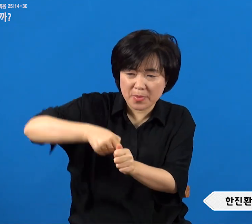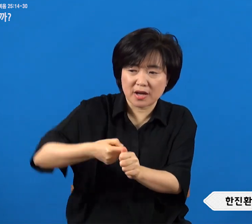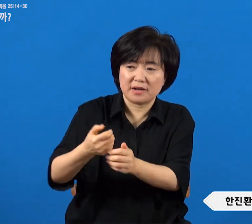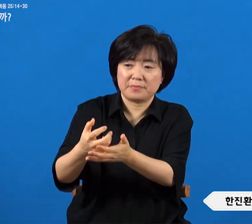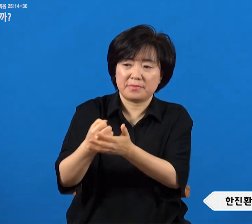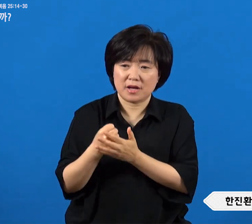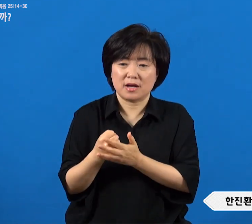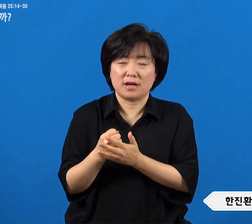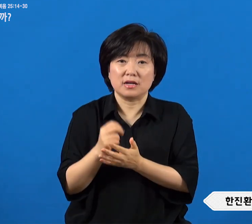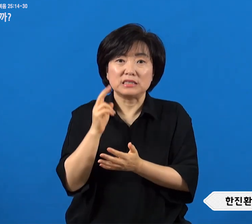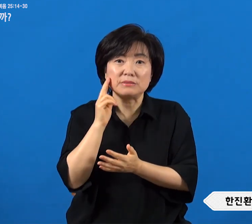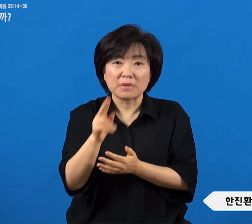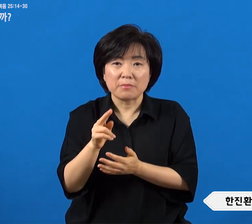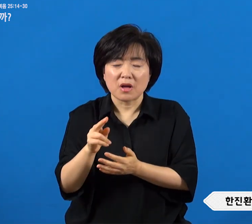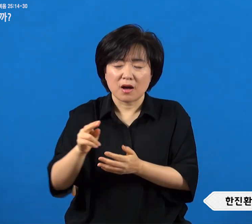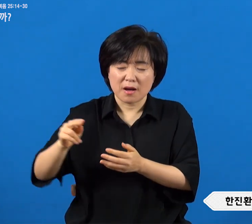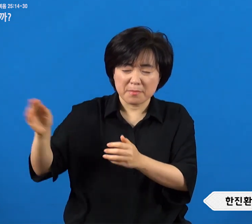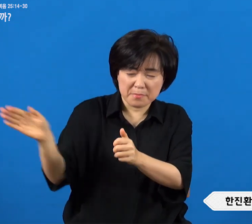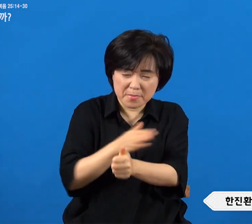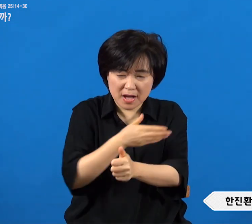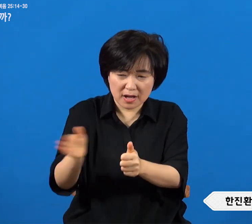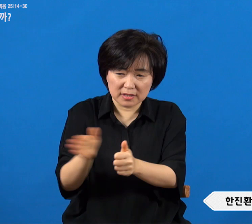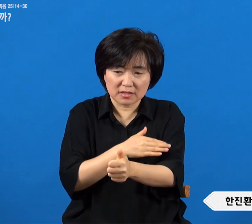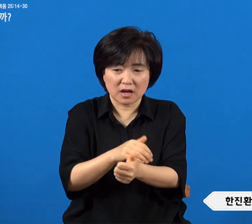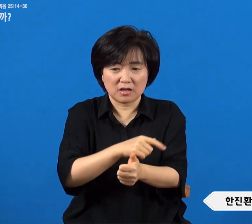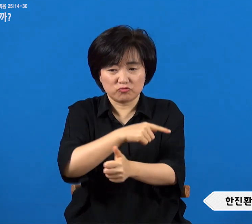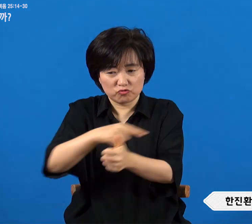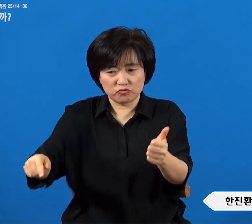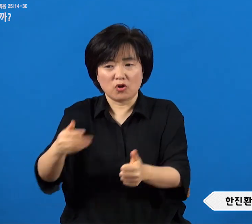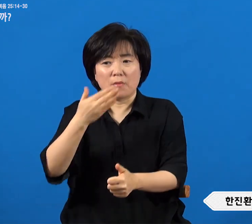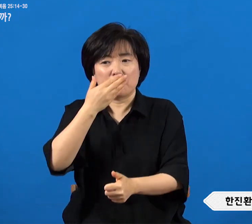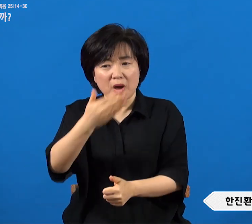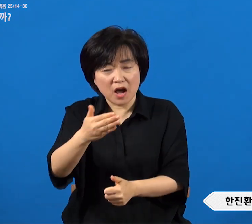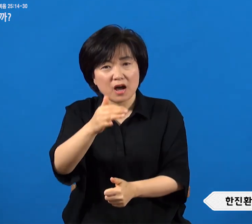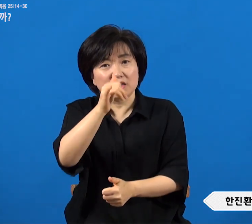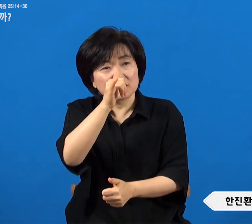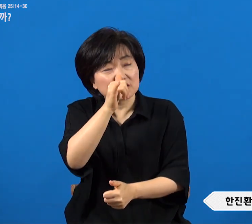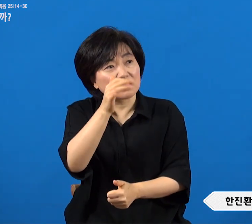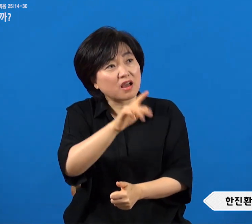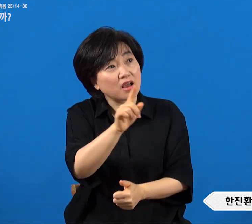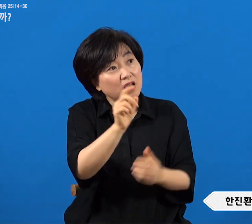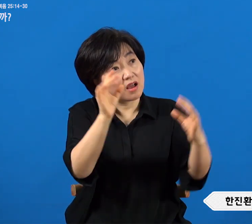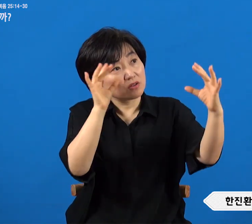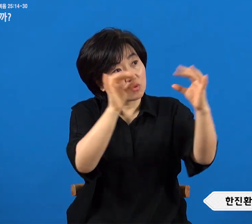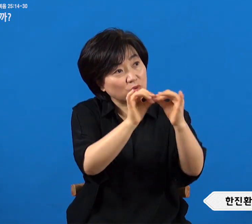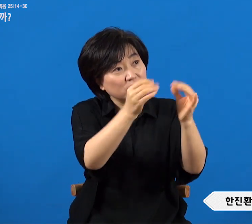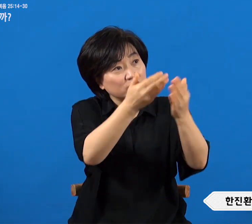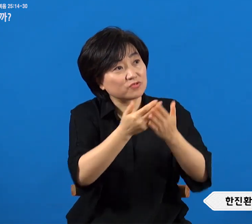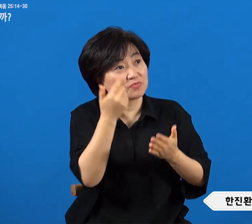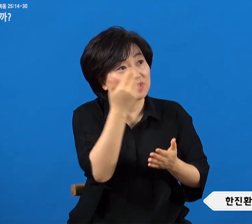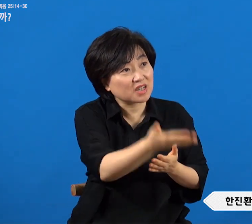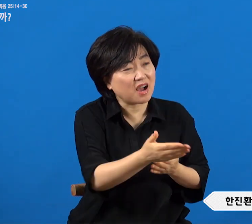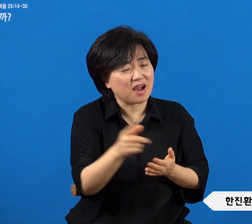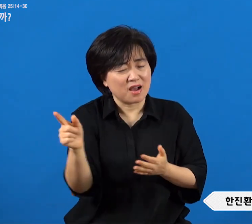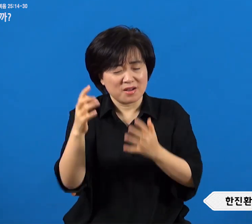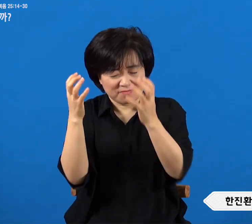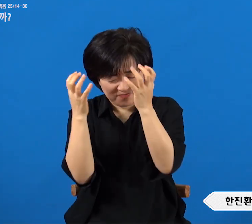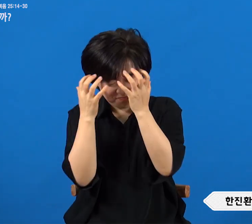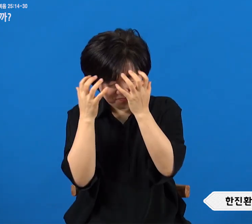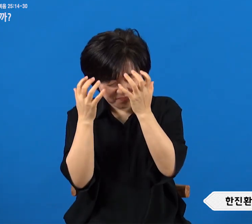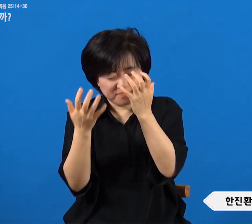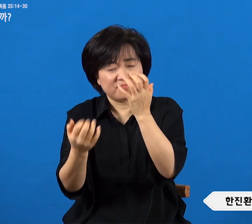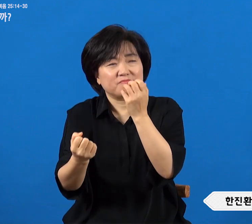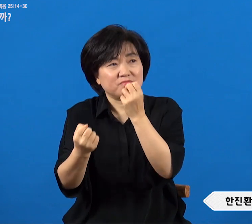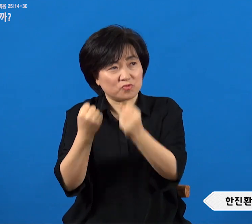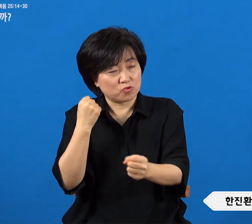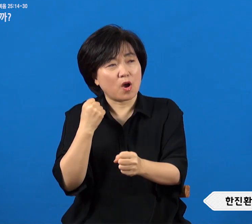받거나 심하면 맞아 죽을 수도 있는데 그래도 동의해 주시겠습니까? 그 모든 악조건에도